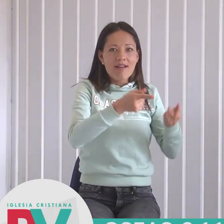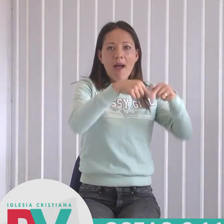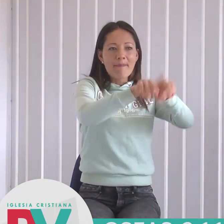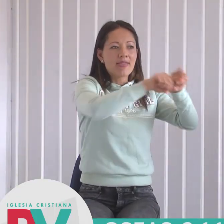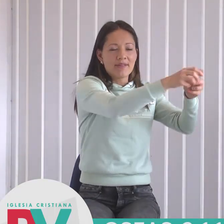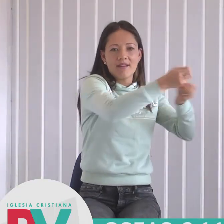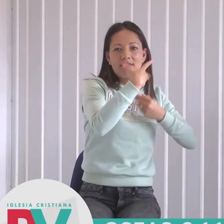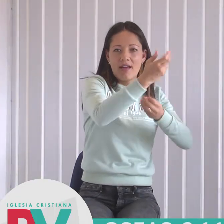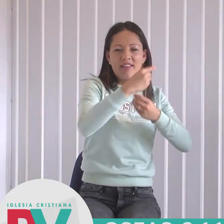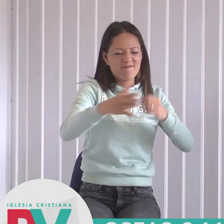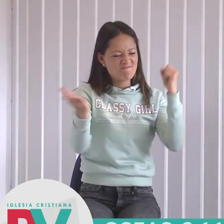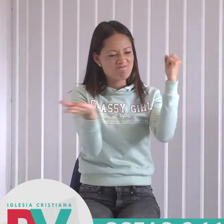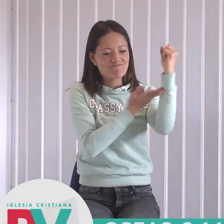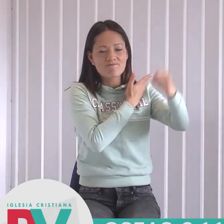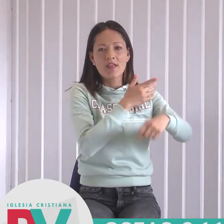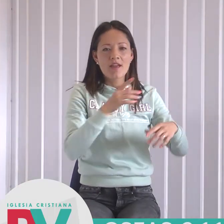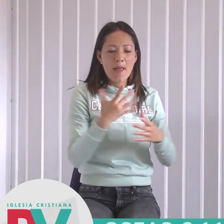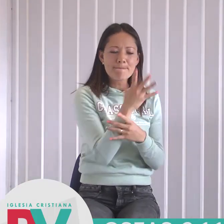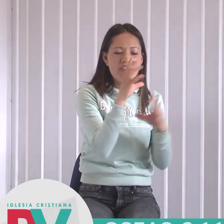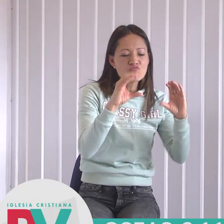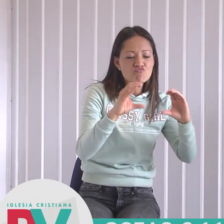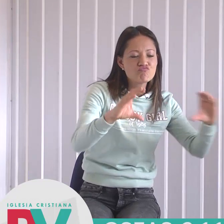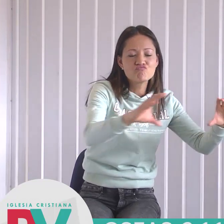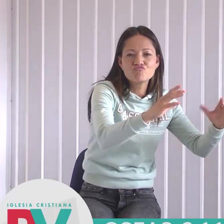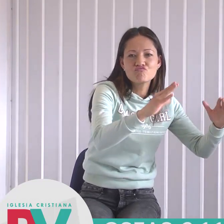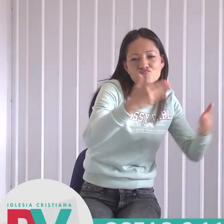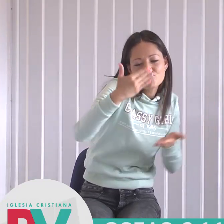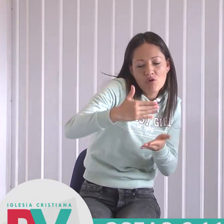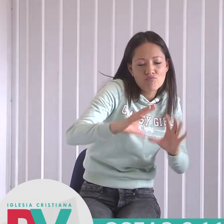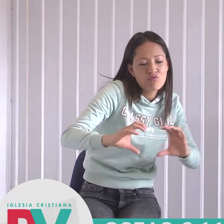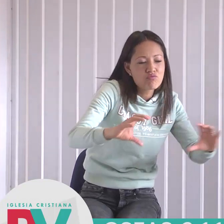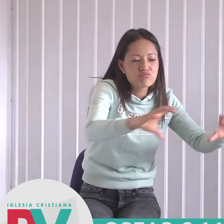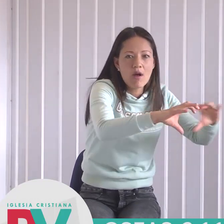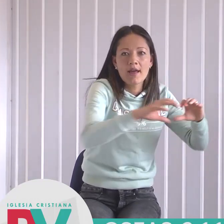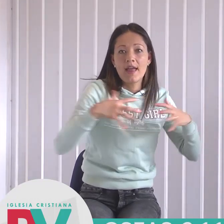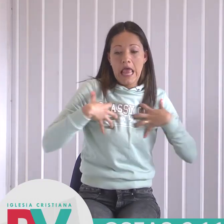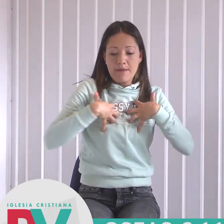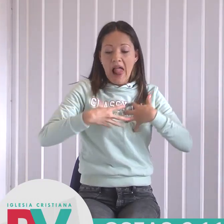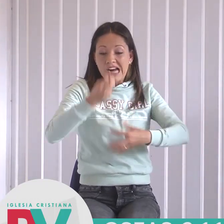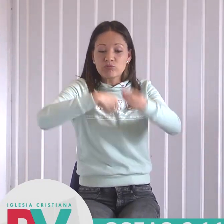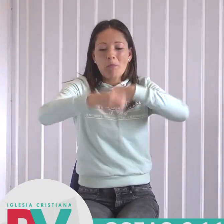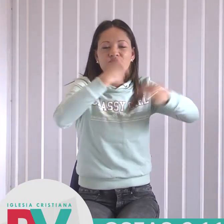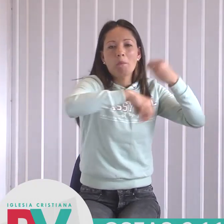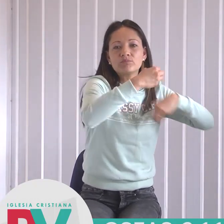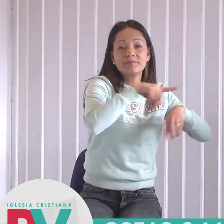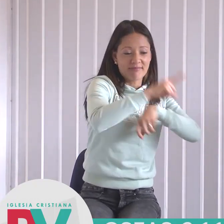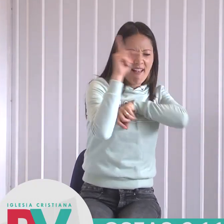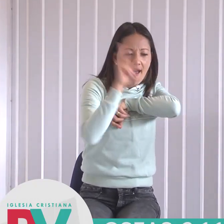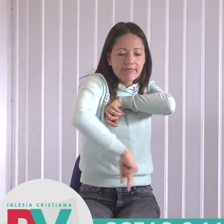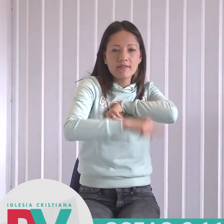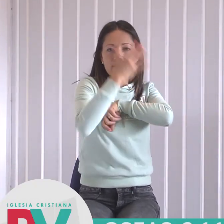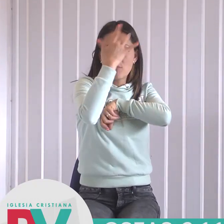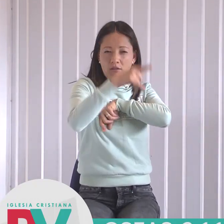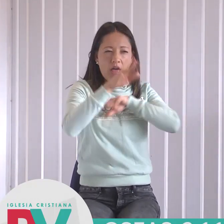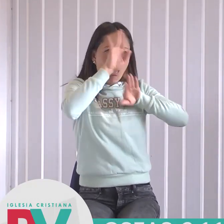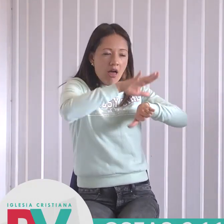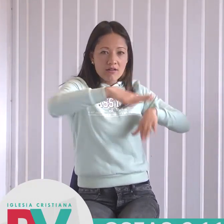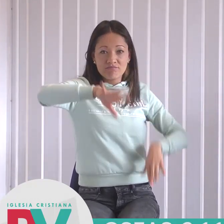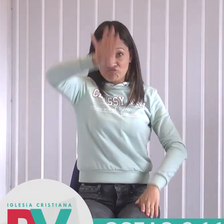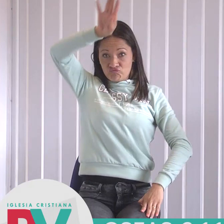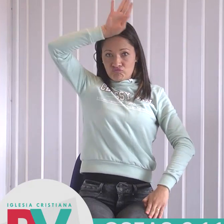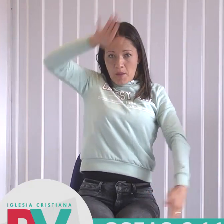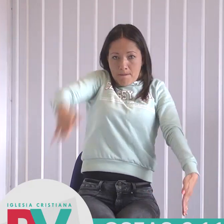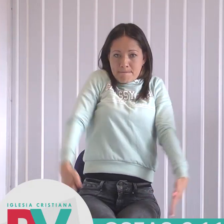reduciré a un matorral, y las comerán las bestias del campo. Y la castigaré por los días en que incensaba a los Baales, y